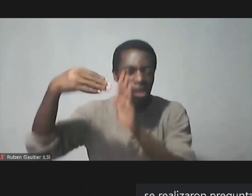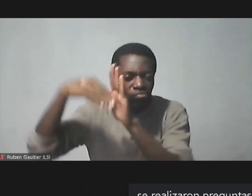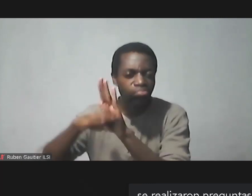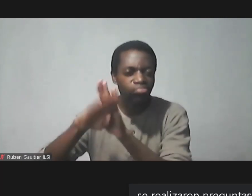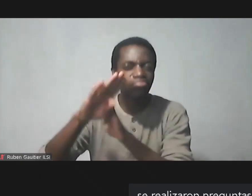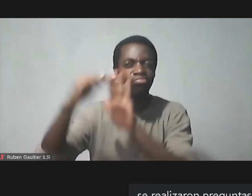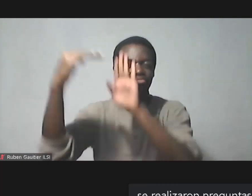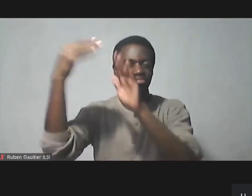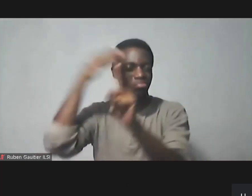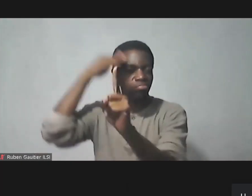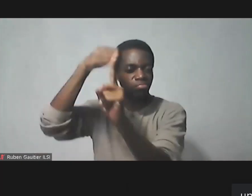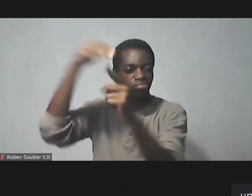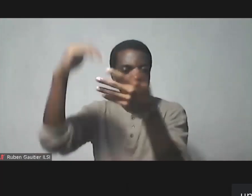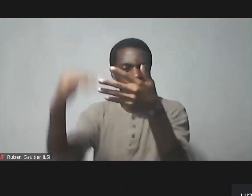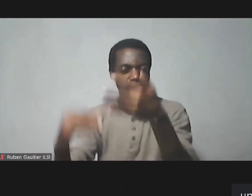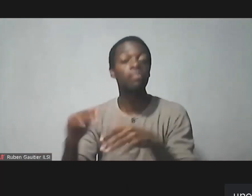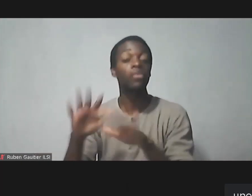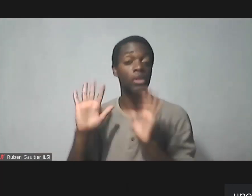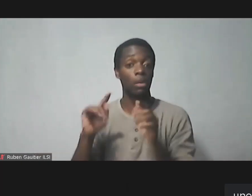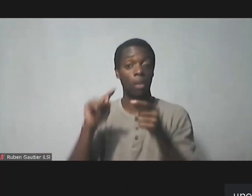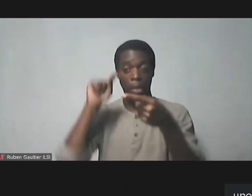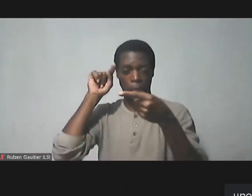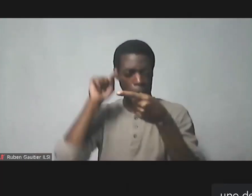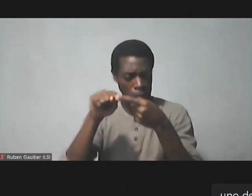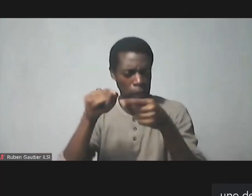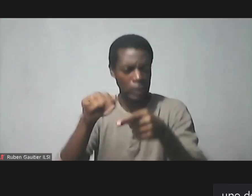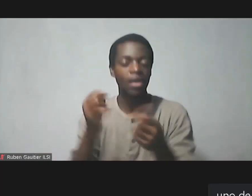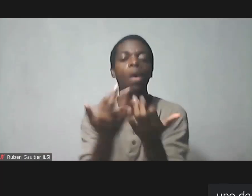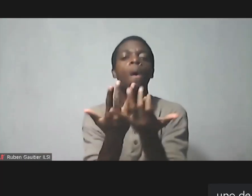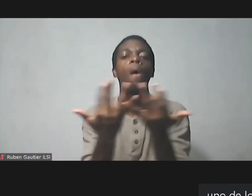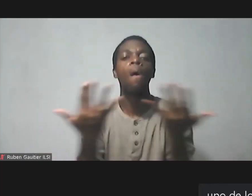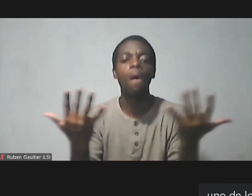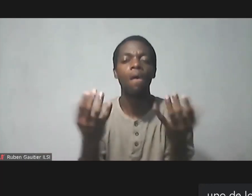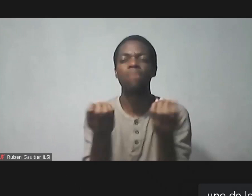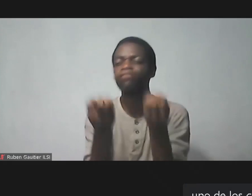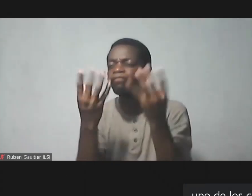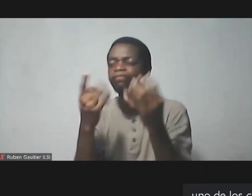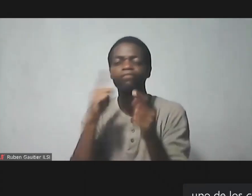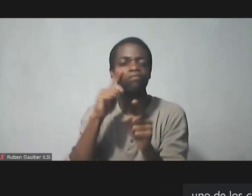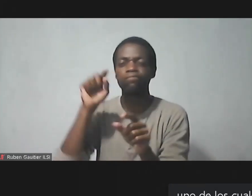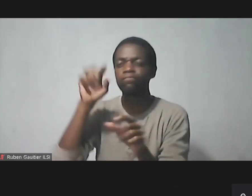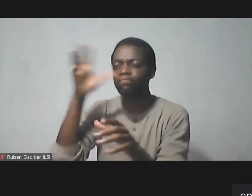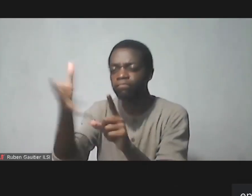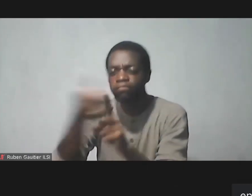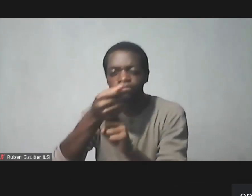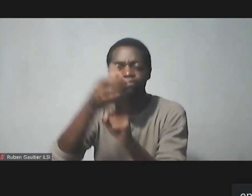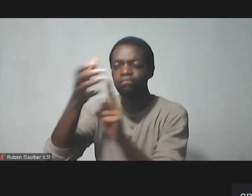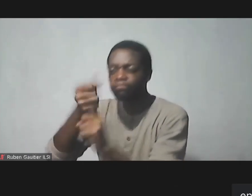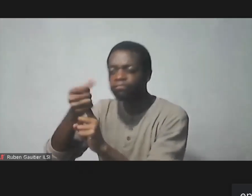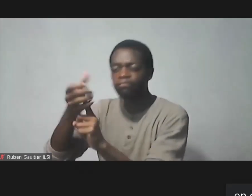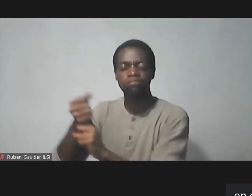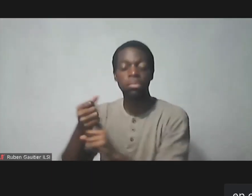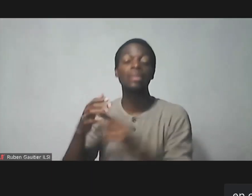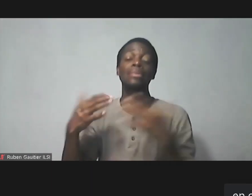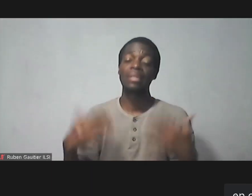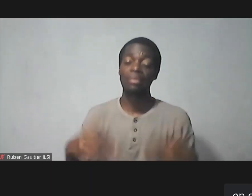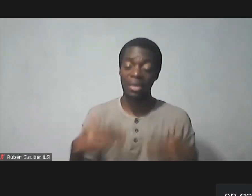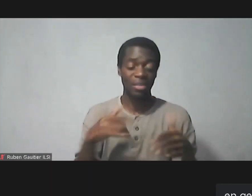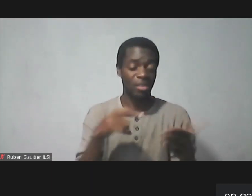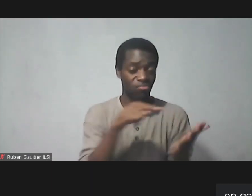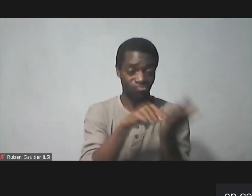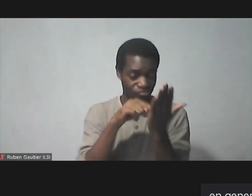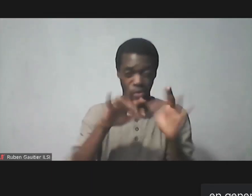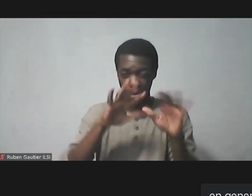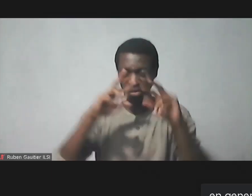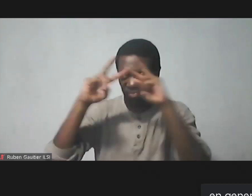datos. En general, los resultados indican que existen muchas barreras para las personas